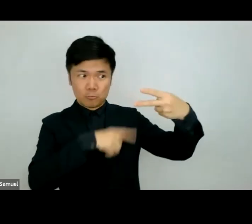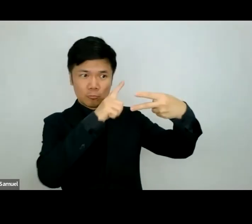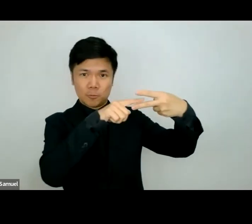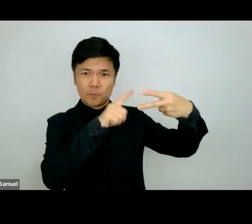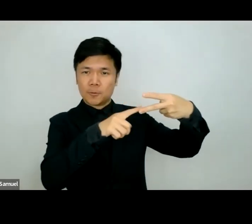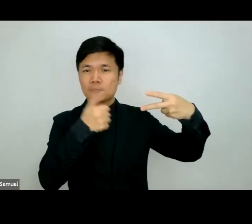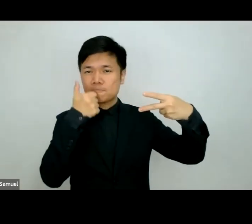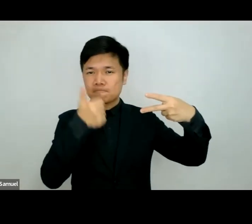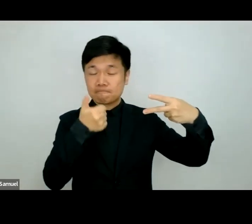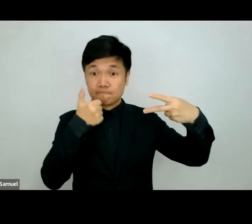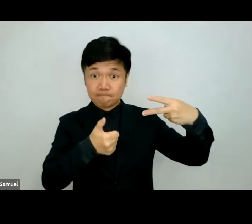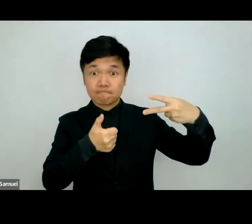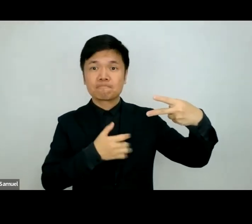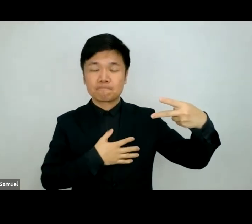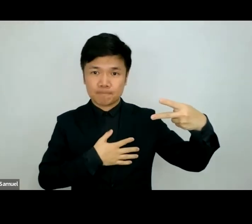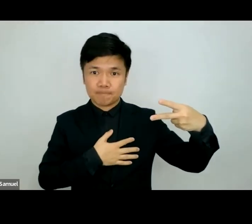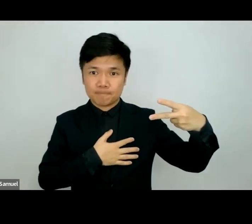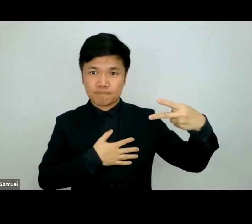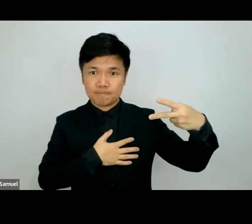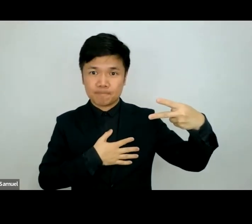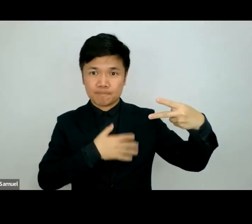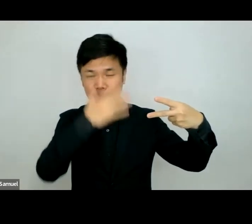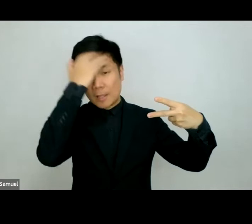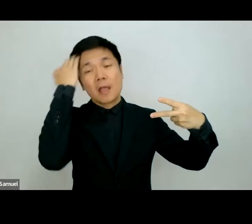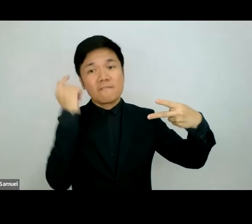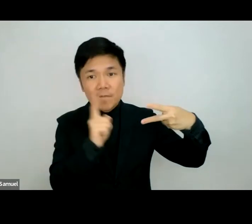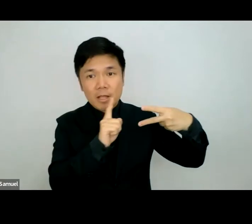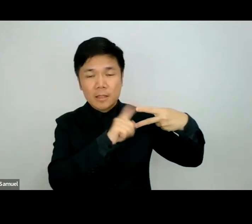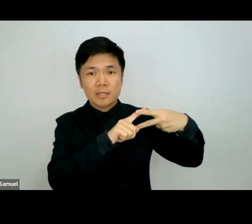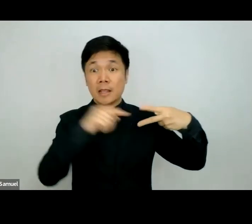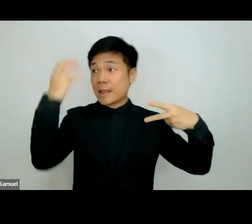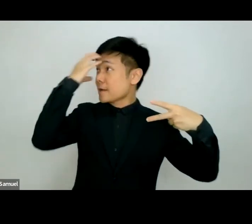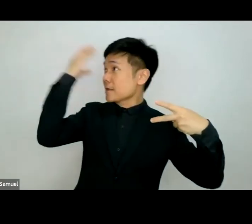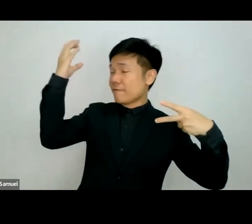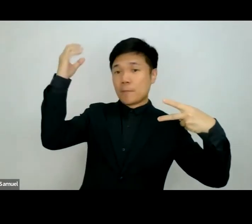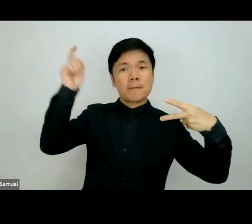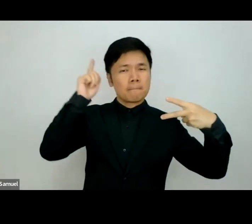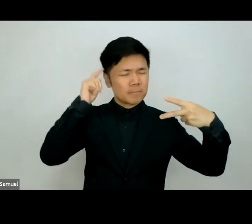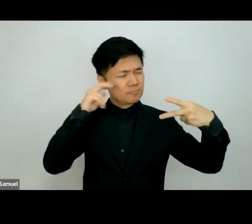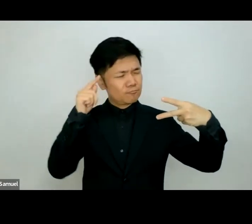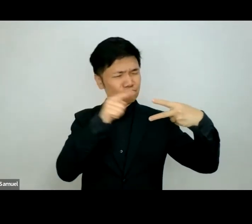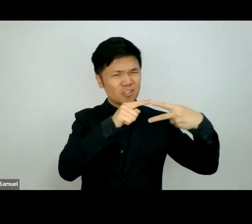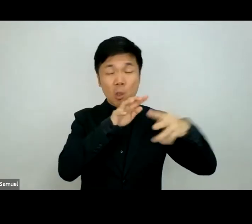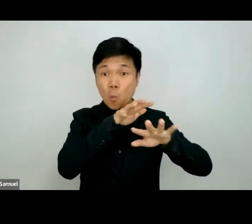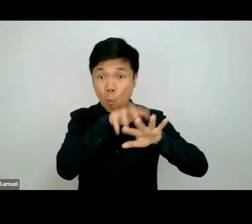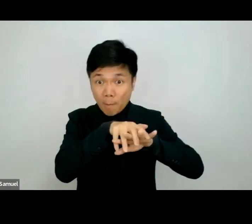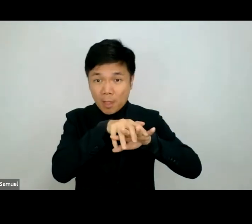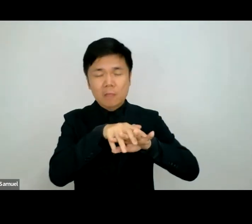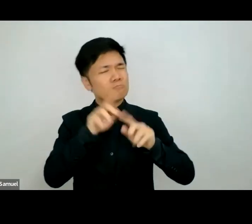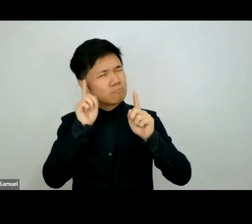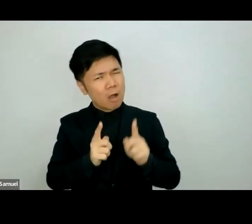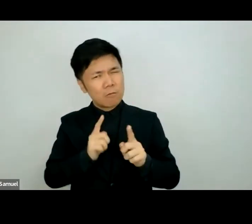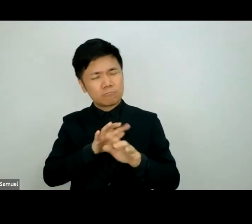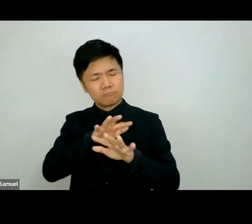dans les questions touchant des personnes autochtones. Vous avez mentionné que l'État doit assurer la